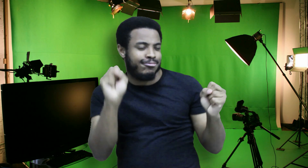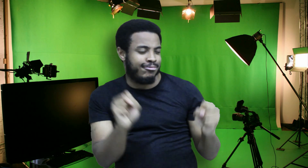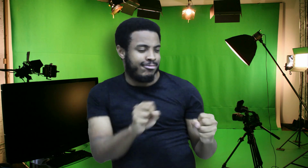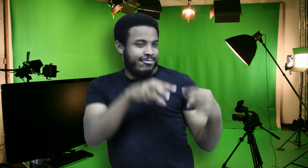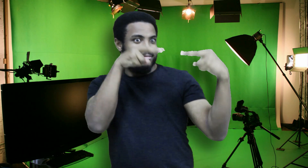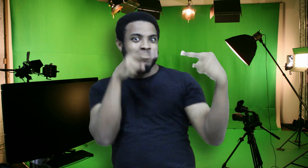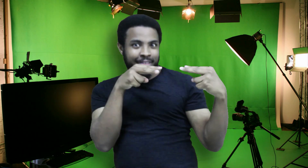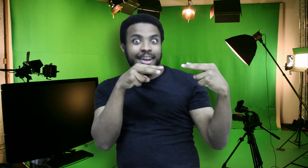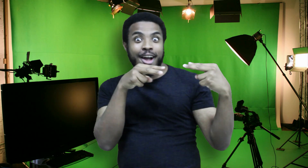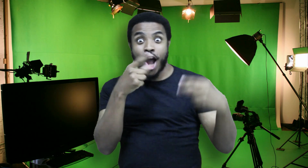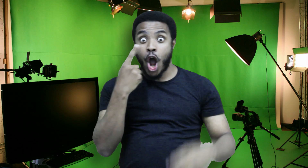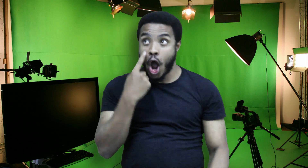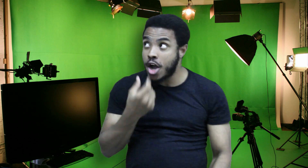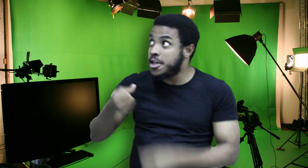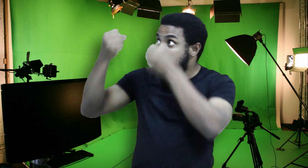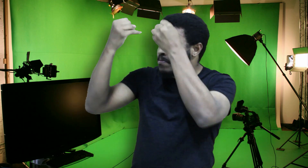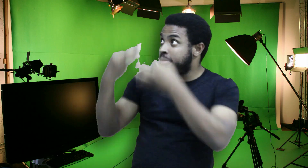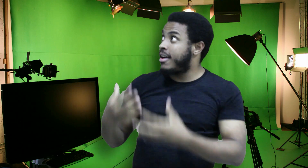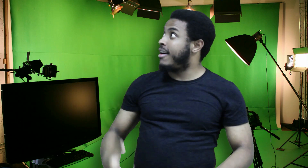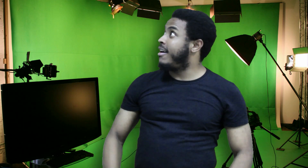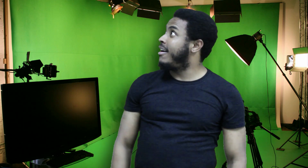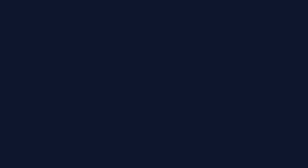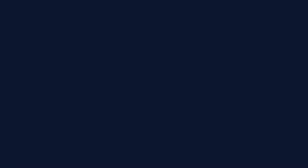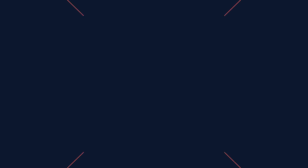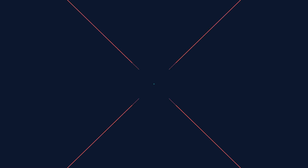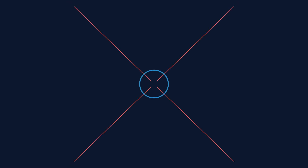vamos conhecer o que ele tem a dizer.